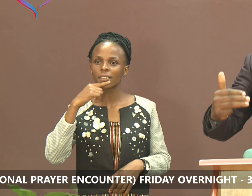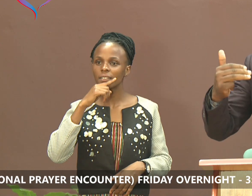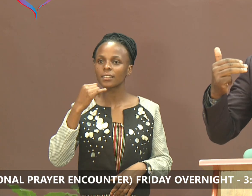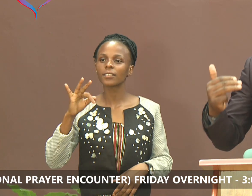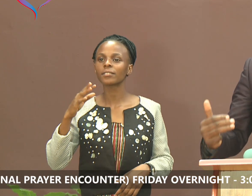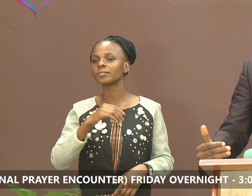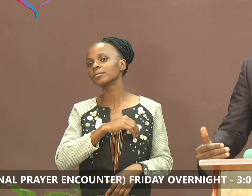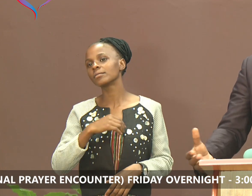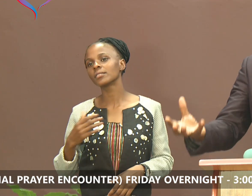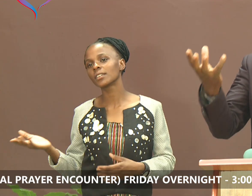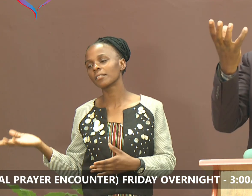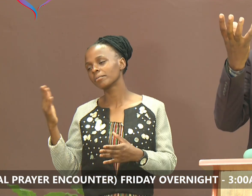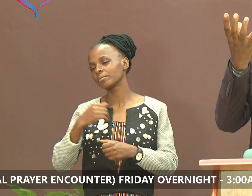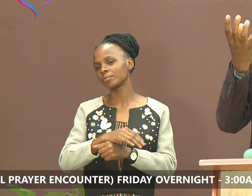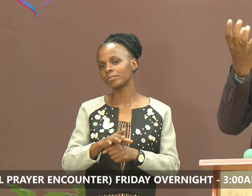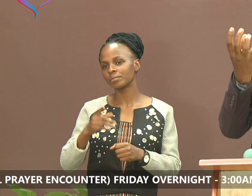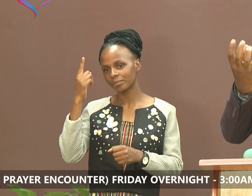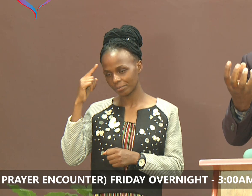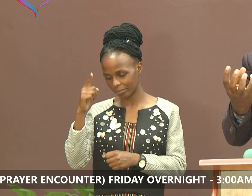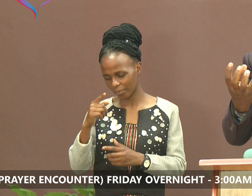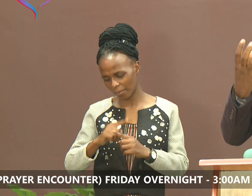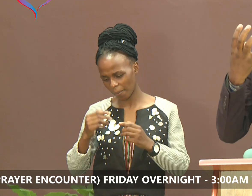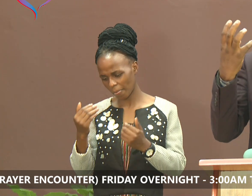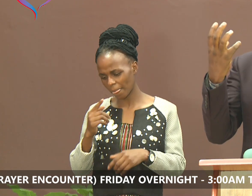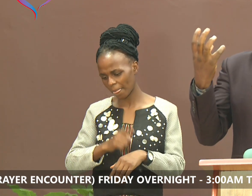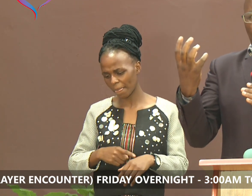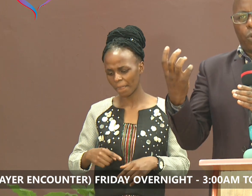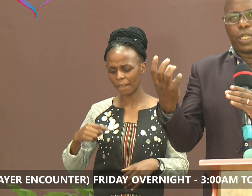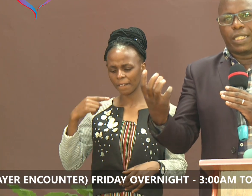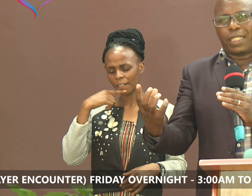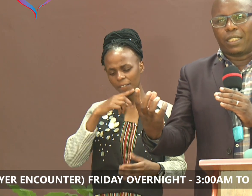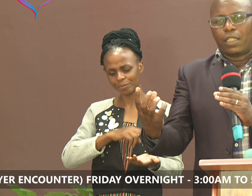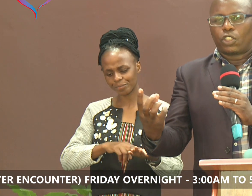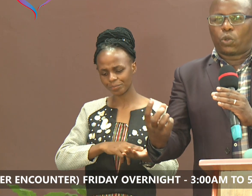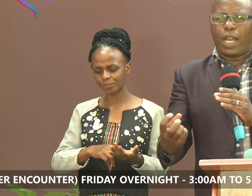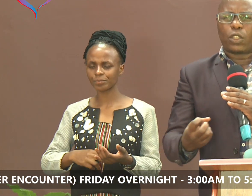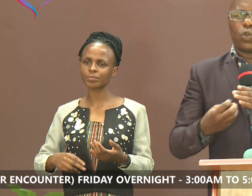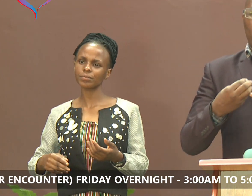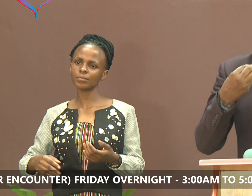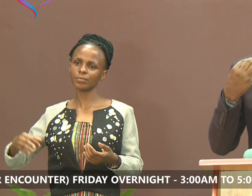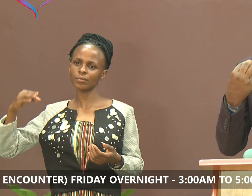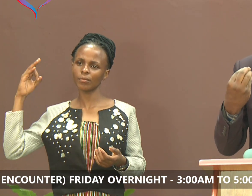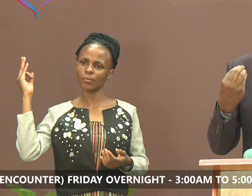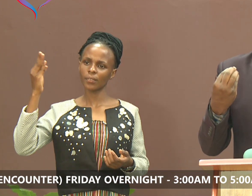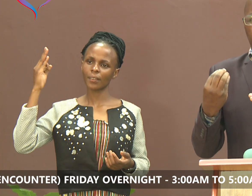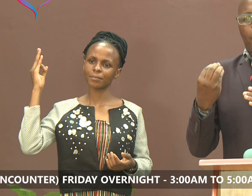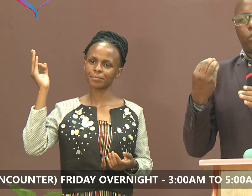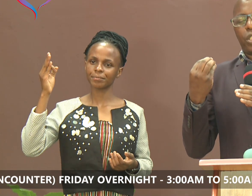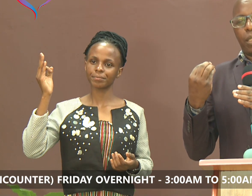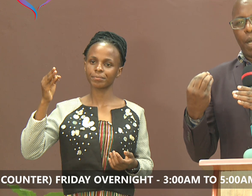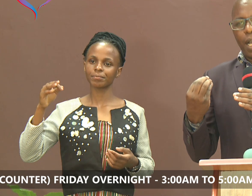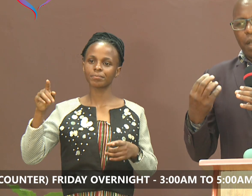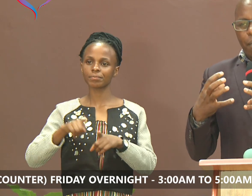jiganye kwa twandi kuletedde corona na iyo mulembe gwe tulimu gwa social media tugukoze so kubulira njiri chokate tugukoze senyo